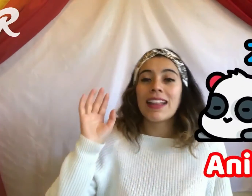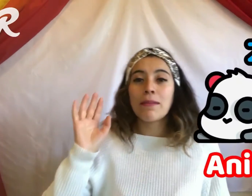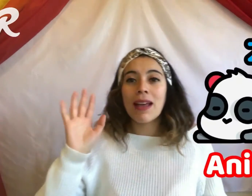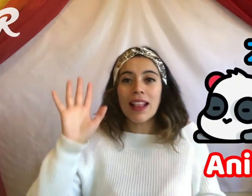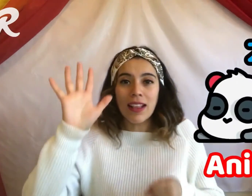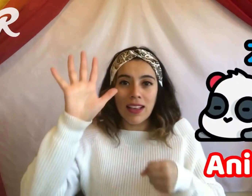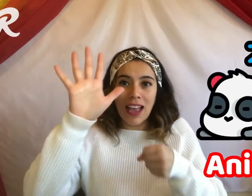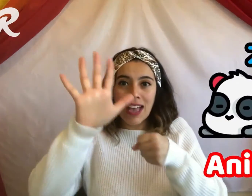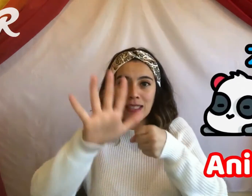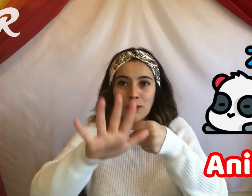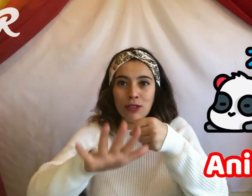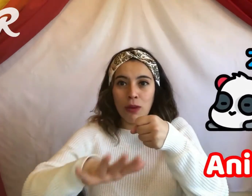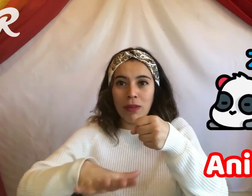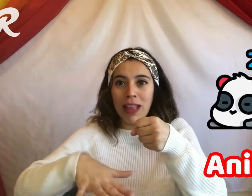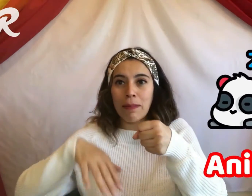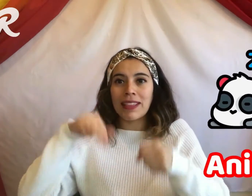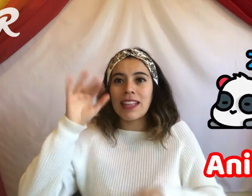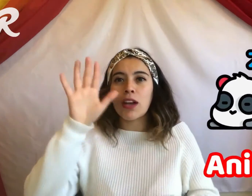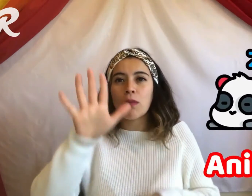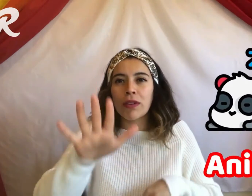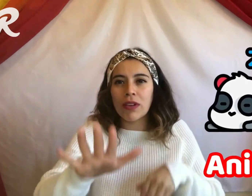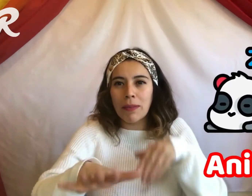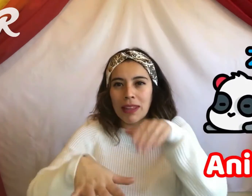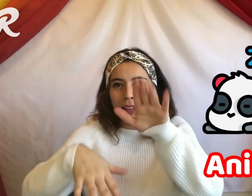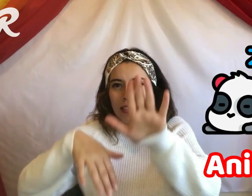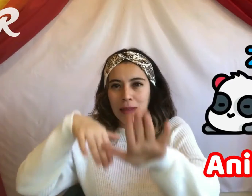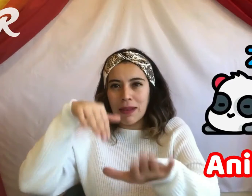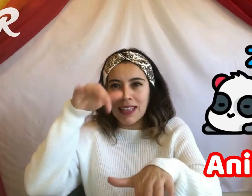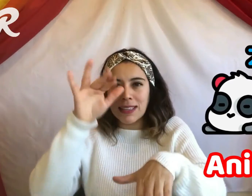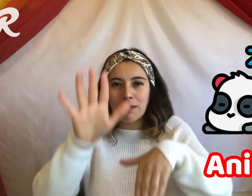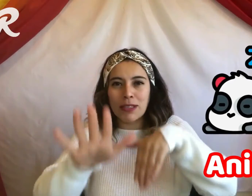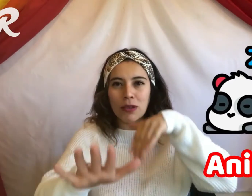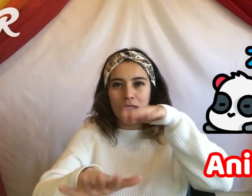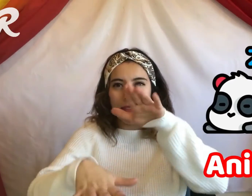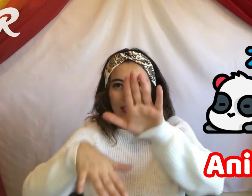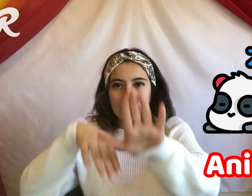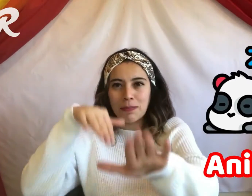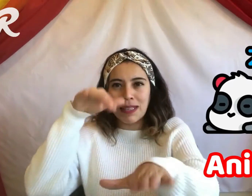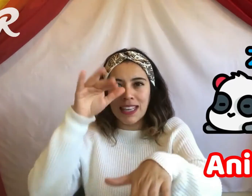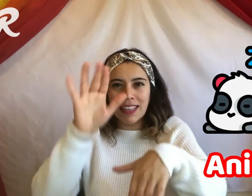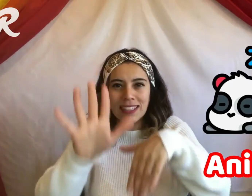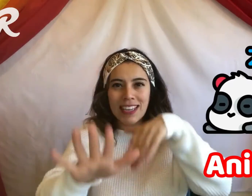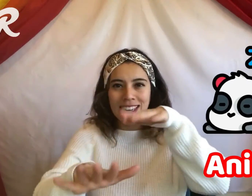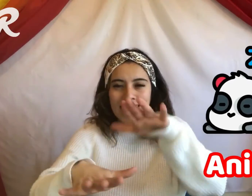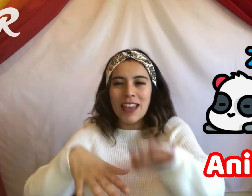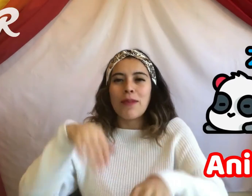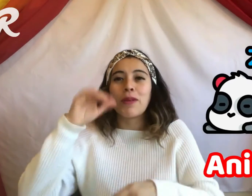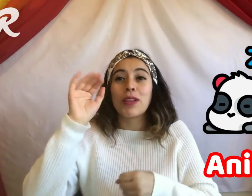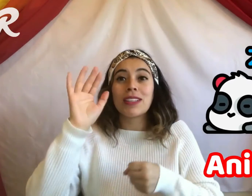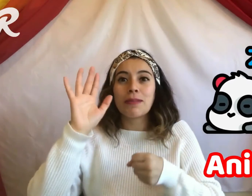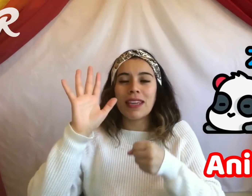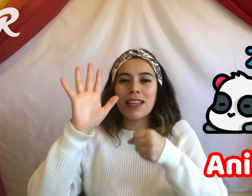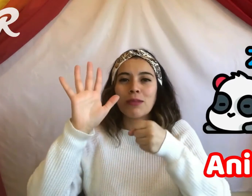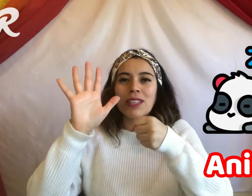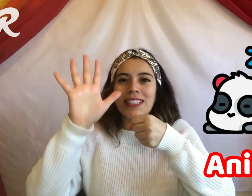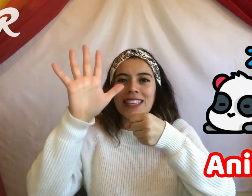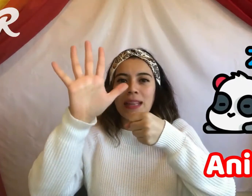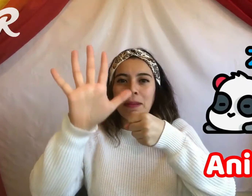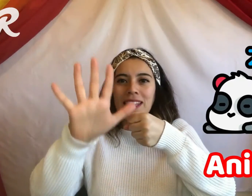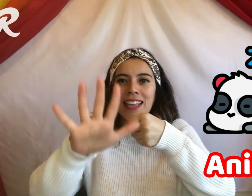animal hacemos como la patita, como cuando caminan los animales, han visto que a veces pisan así. Bueno, entonces imaginemos que esta es la patita del